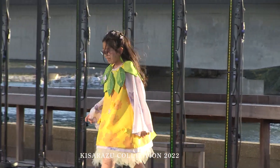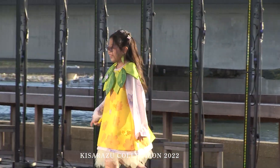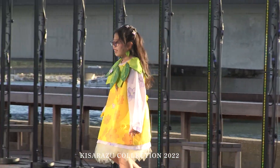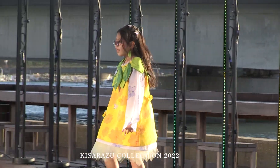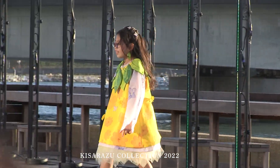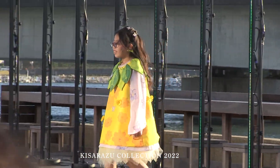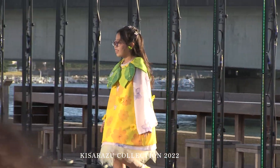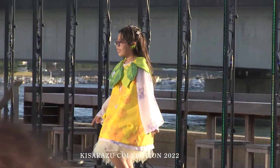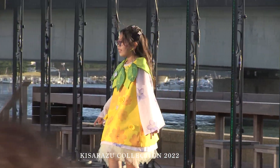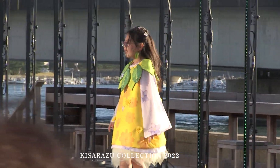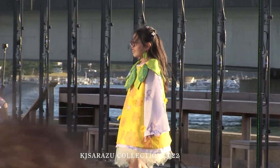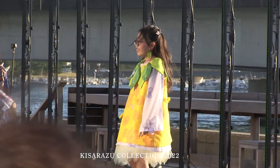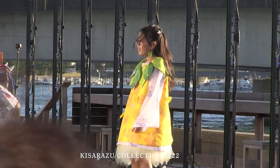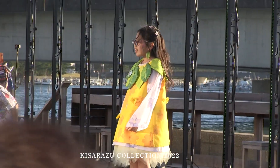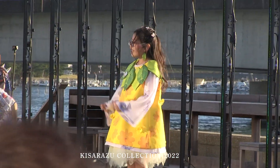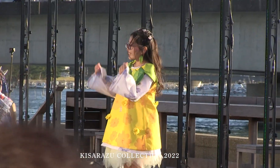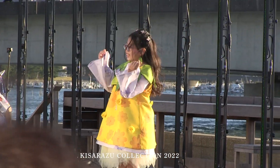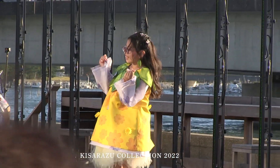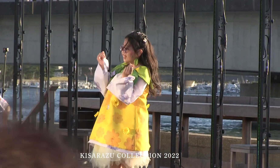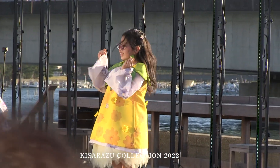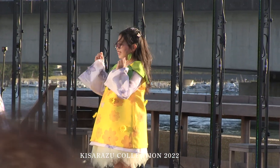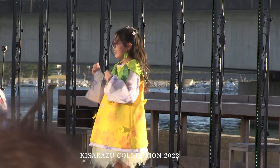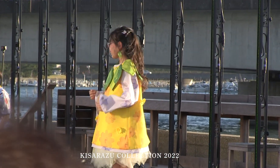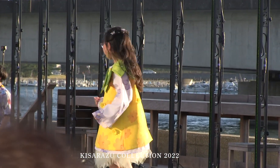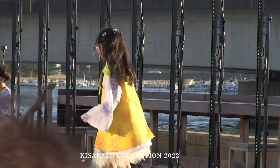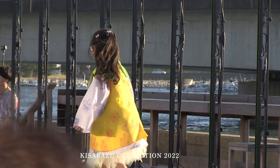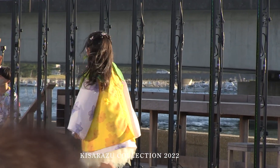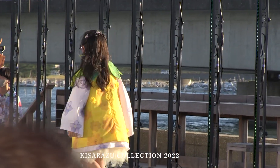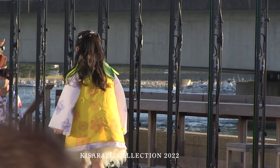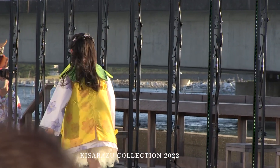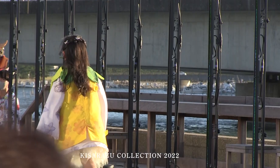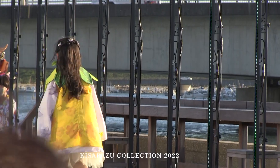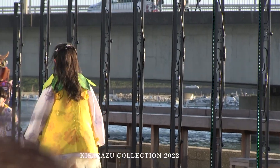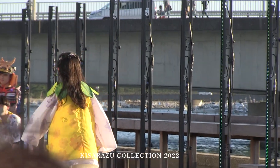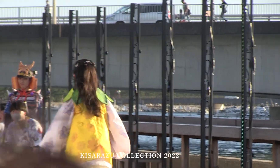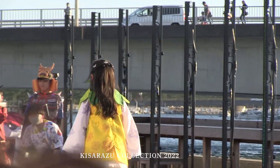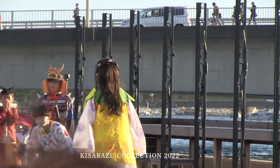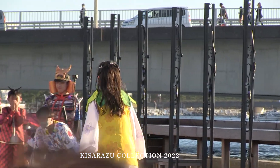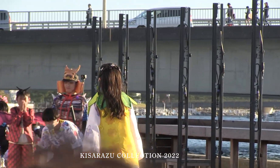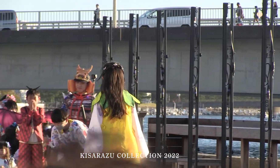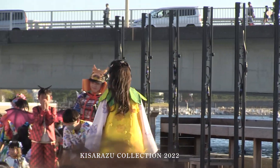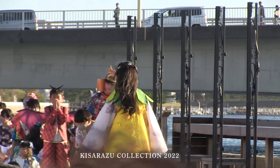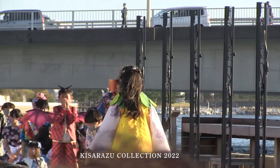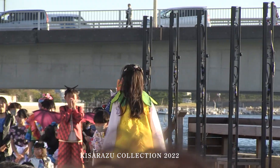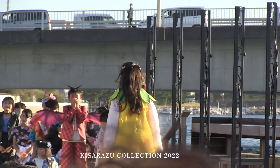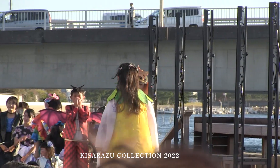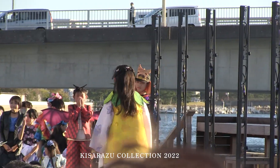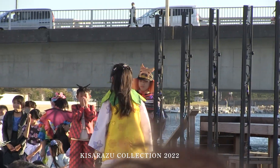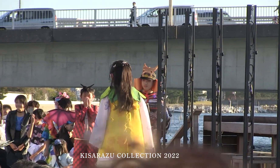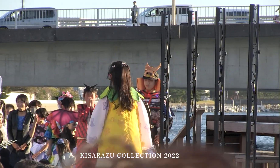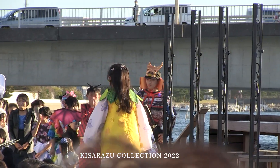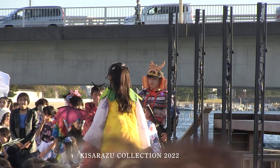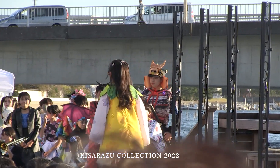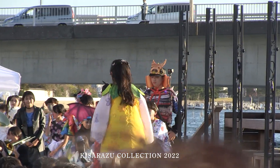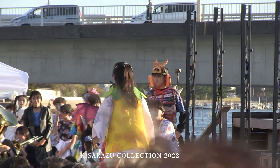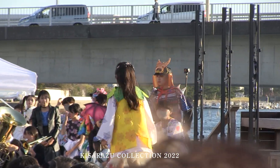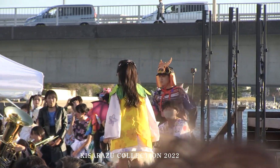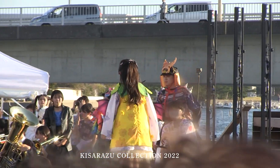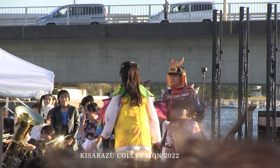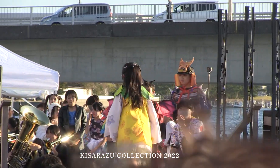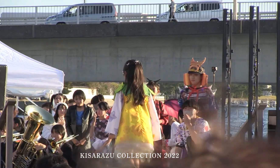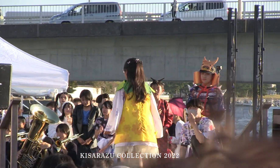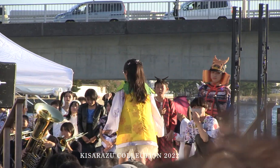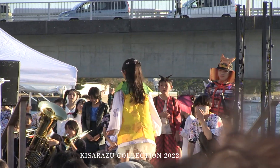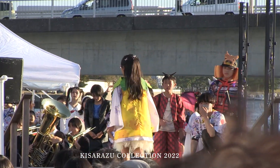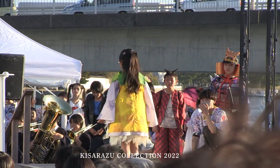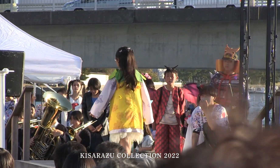用されるとは思っていませんでした。選ばれたと知った時とても嬉しかったです。お母さんから